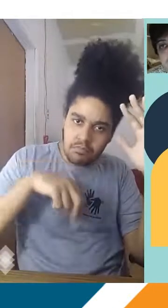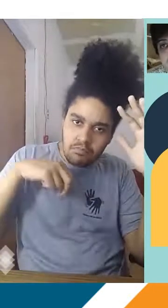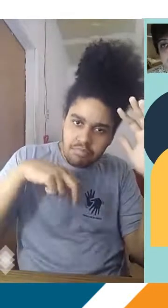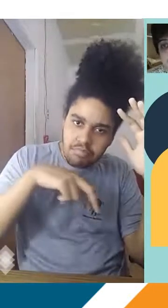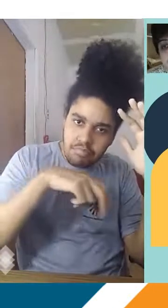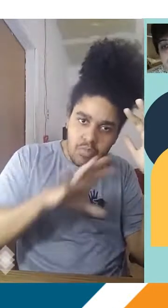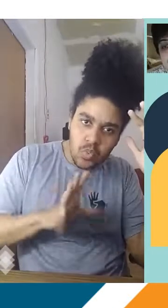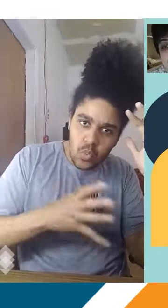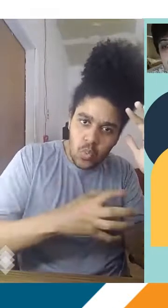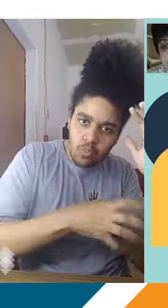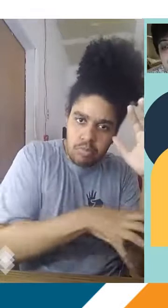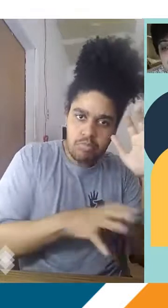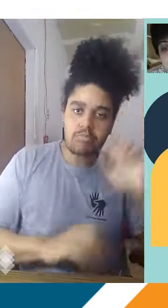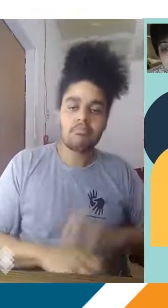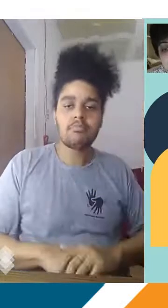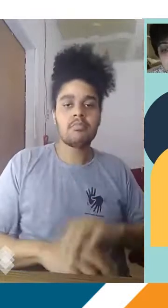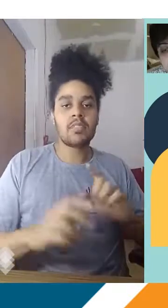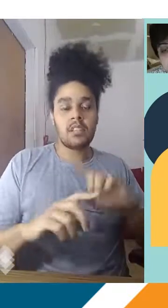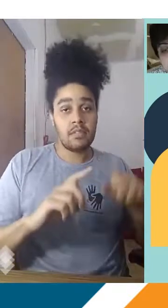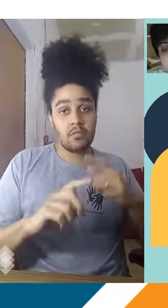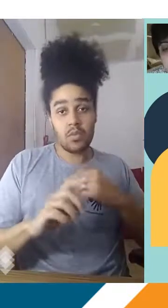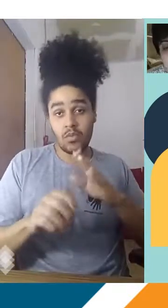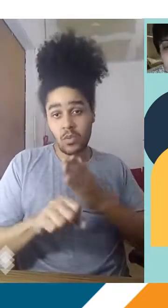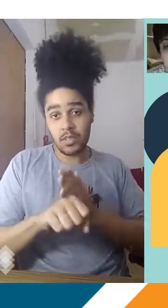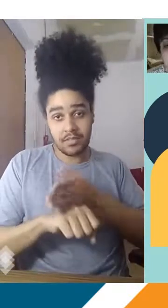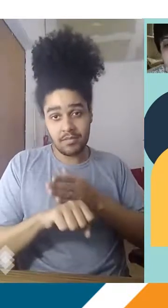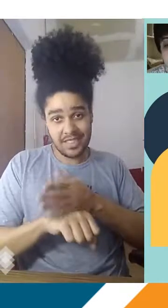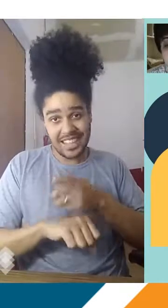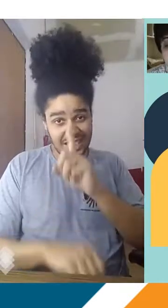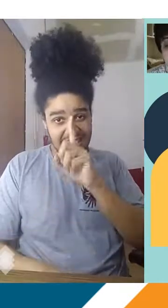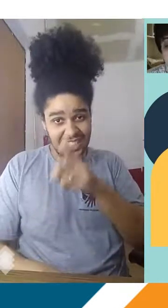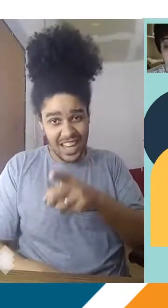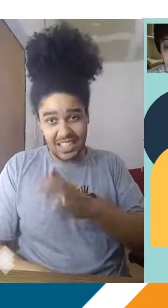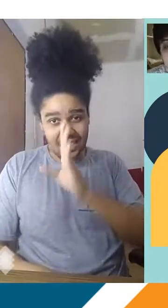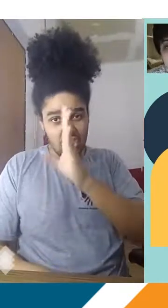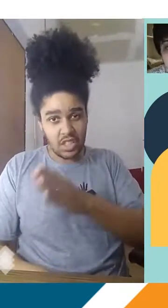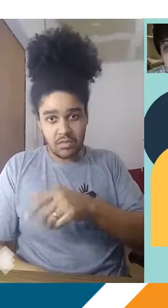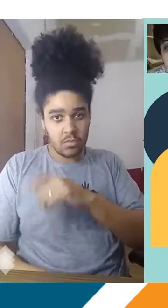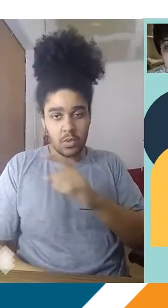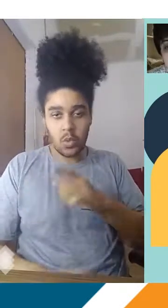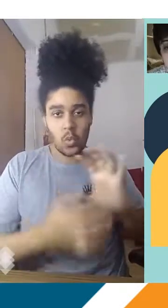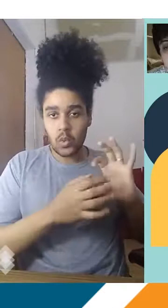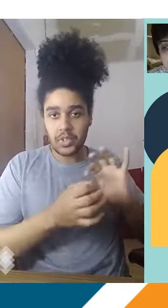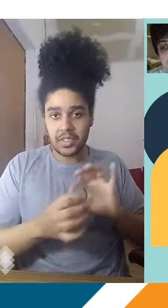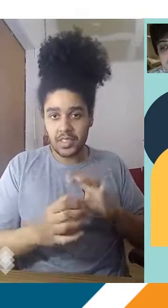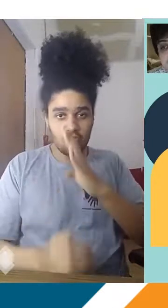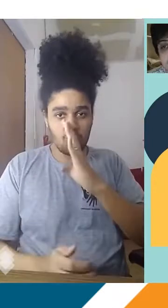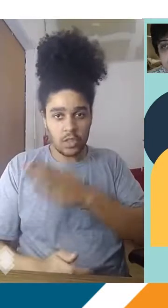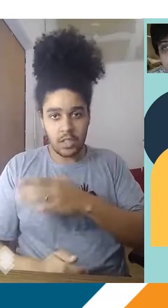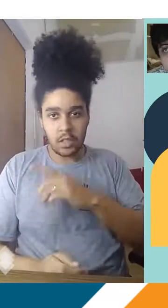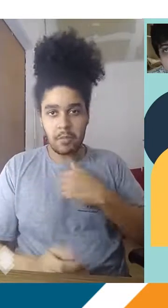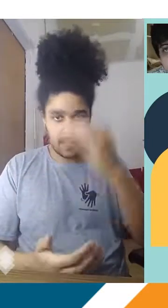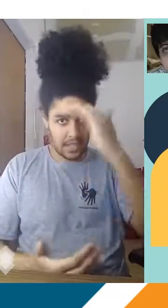a contextualização histórica, mas aí agora vocês vão ver que a gente vai começar a entrar no direcionamento, ou seja, eu vou começar a levar essa